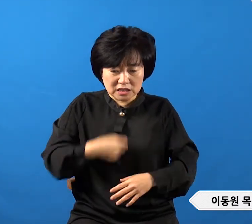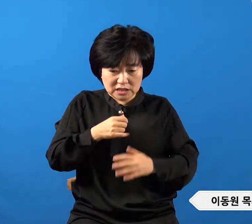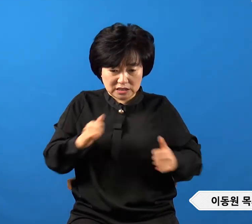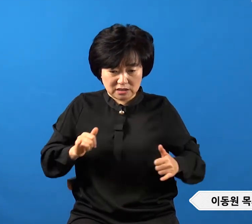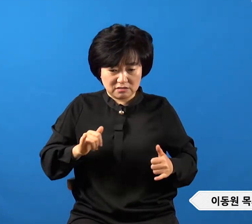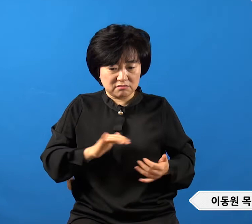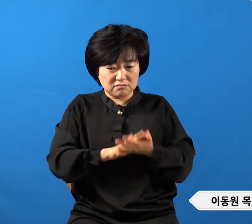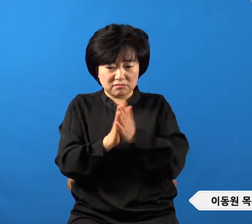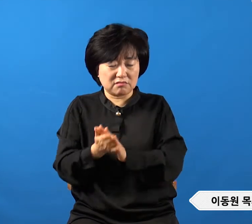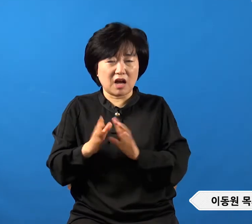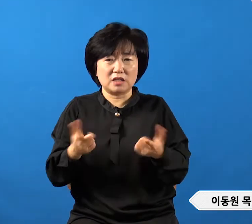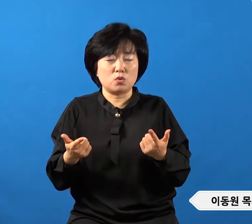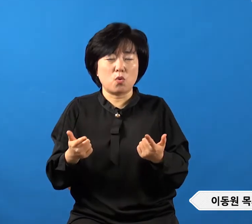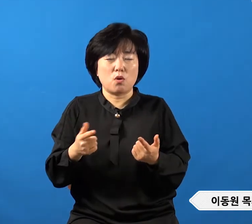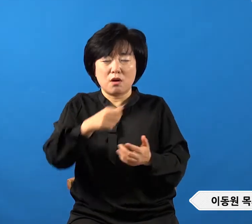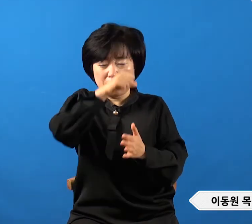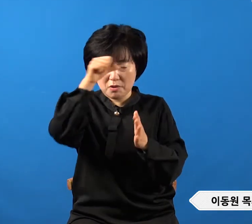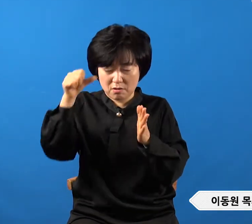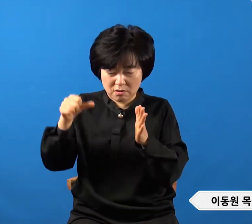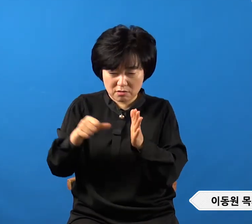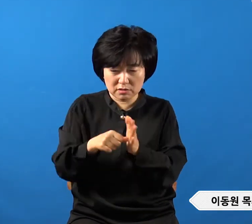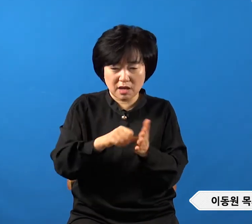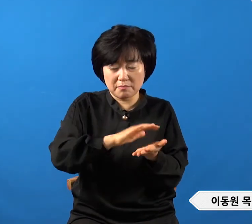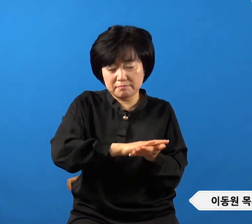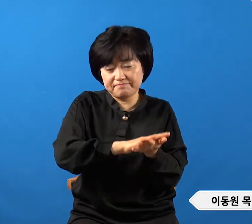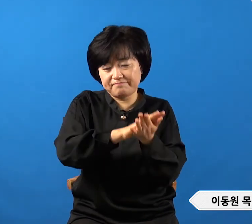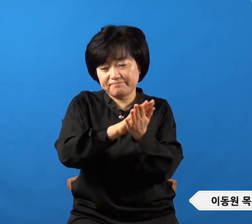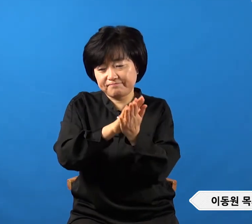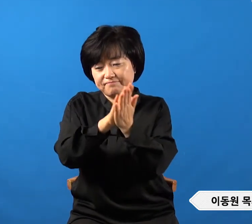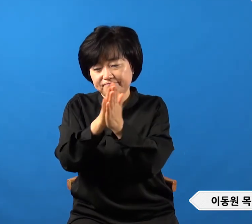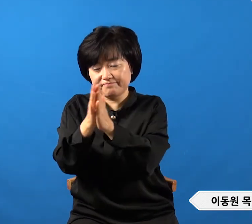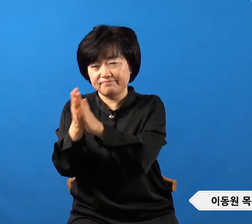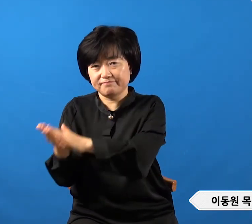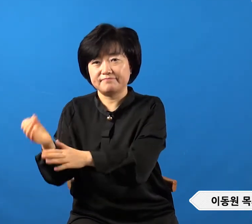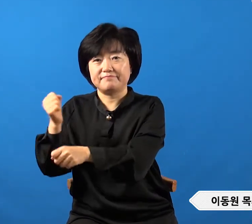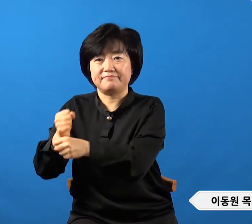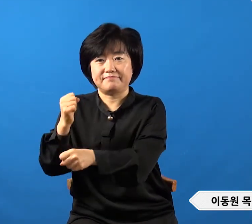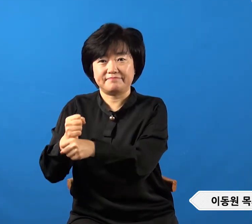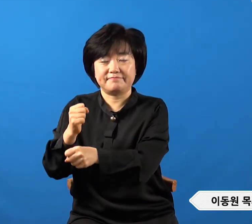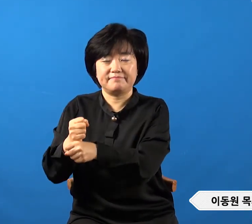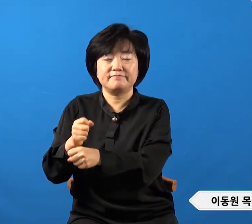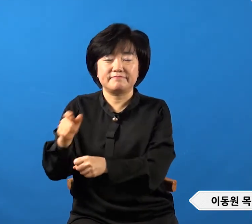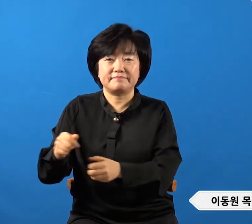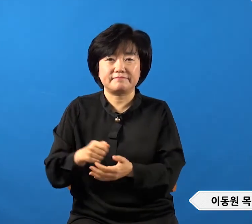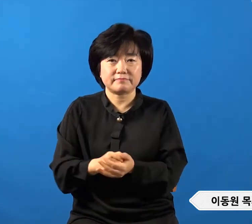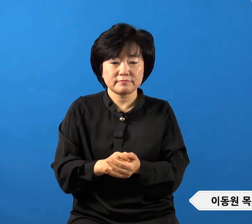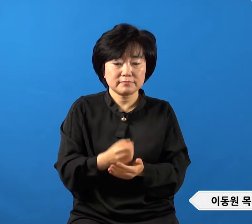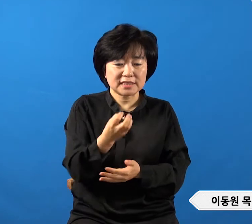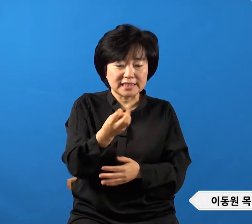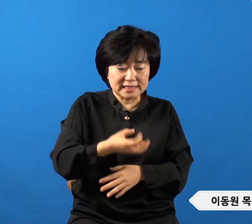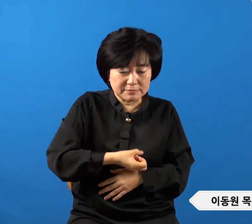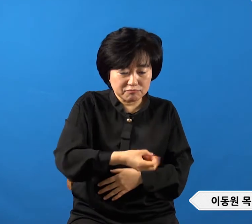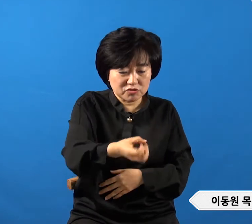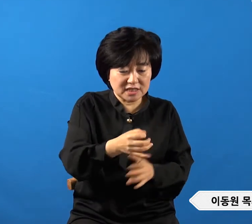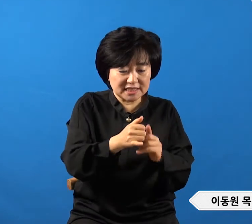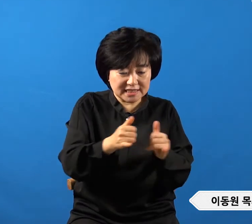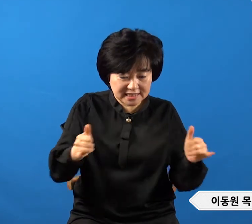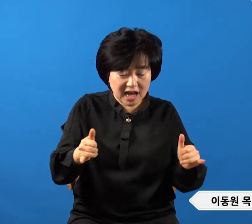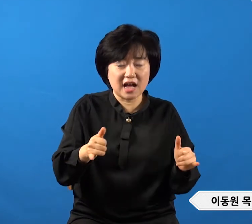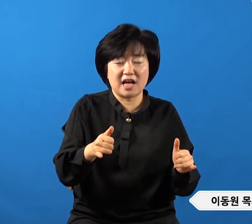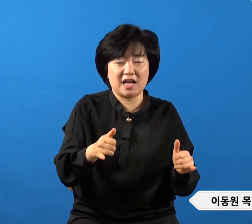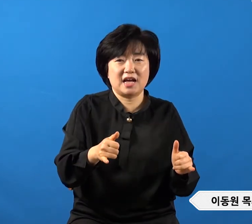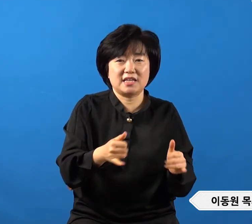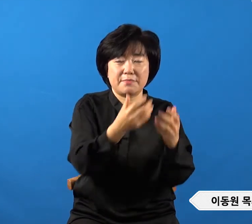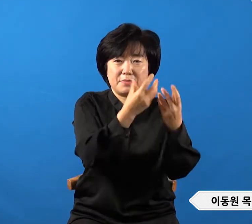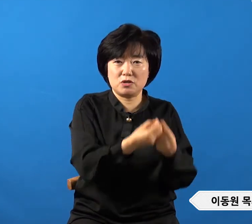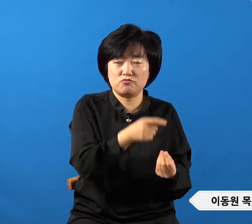가는 과정이죠. 이미 우리는 씨 뿌리는 자의 첫 번째 비유에서 좋은 땅에